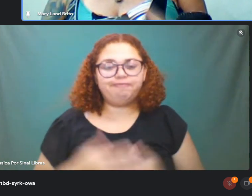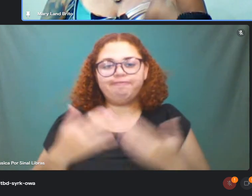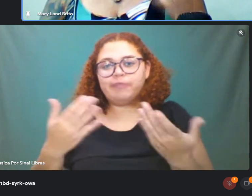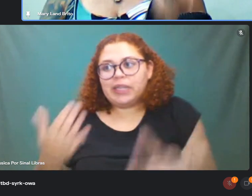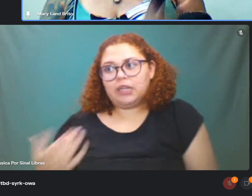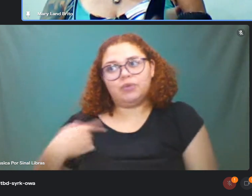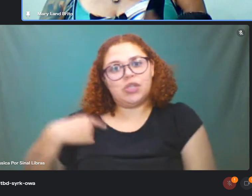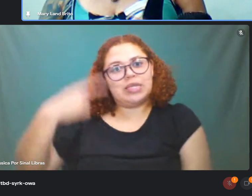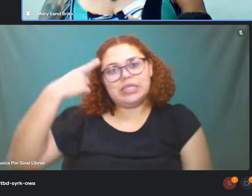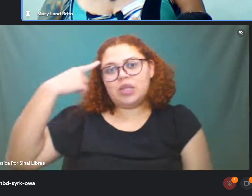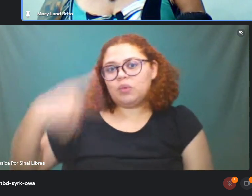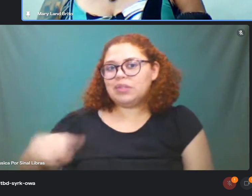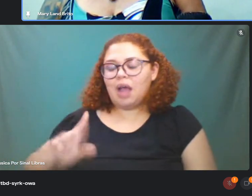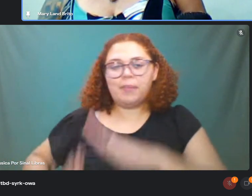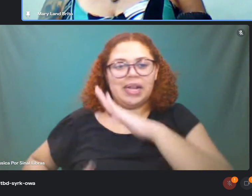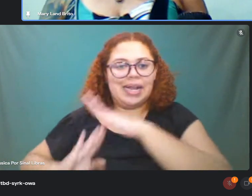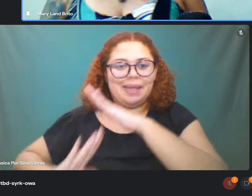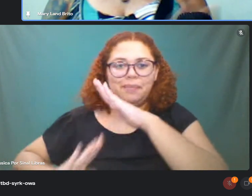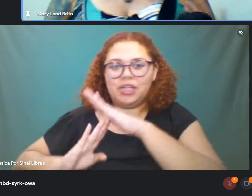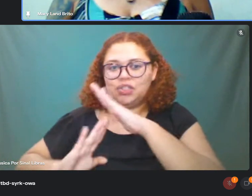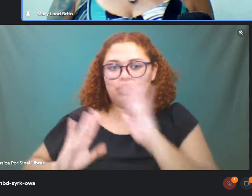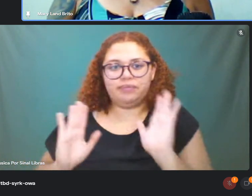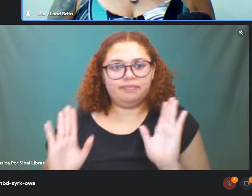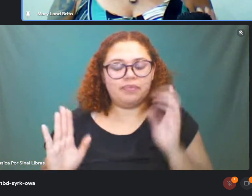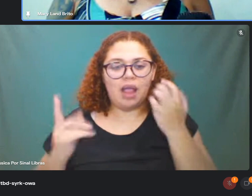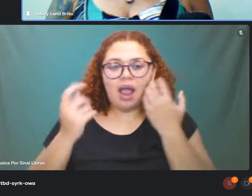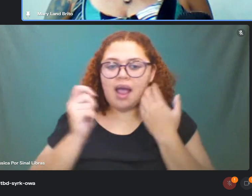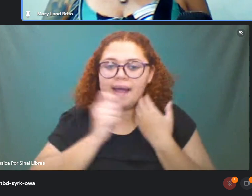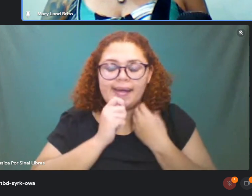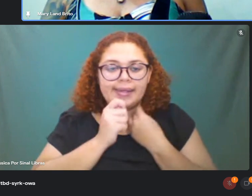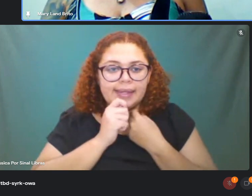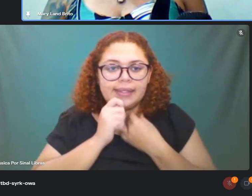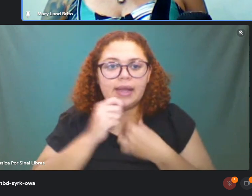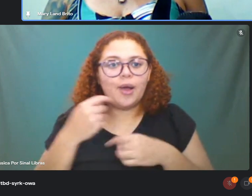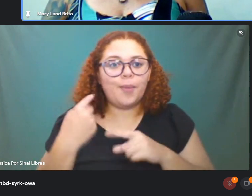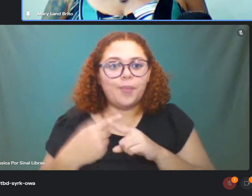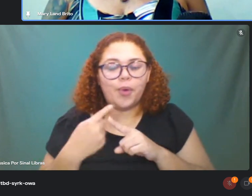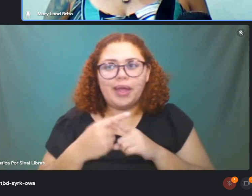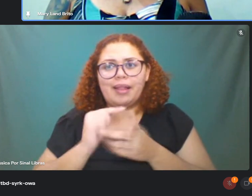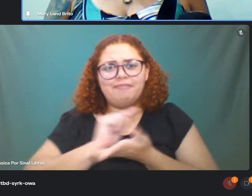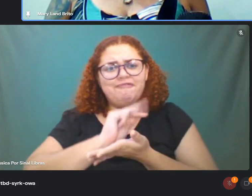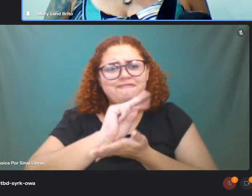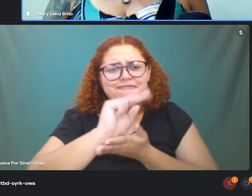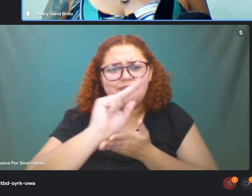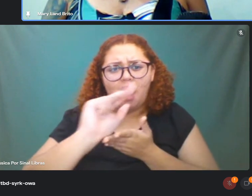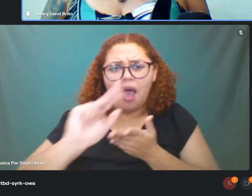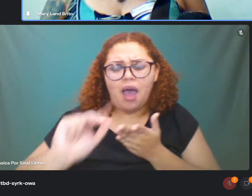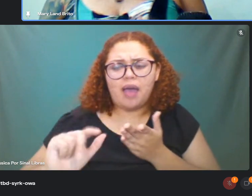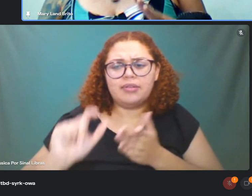qual a quantidade de artistas interessados nas suas mais diversas expressões. Mas,